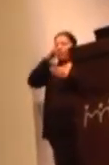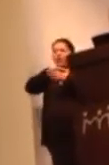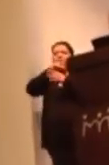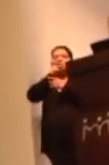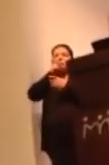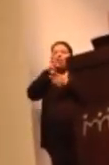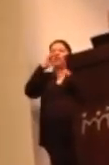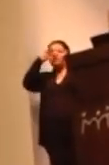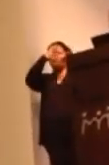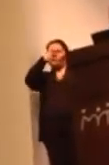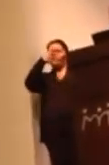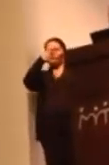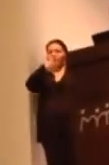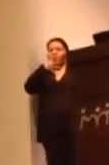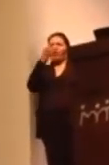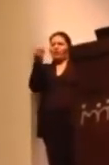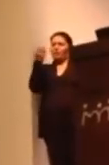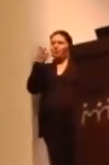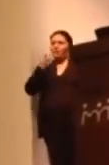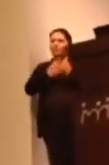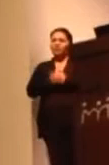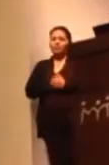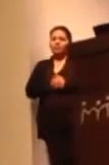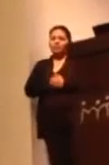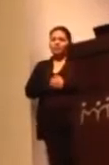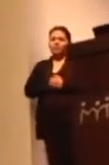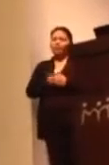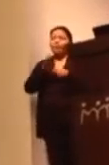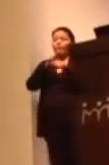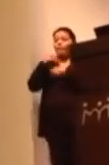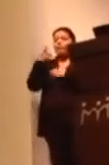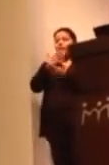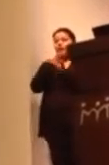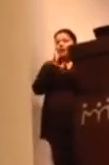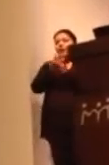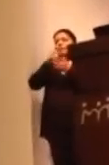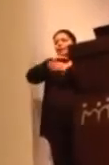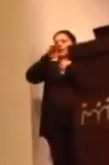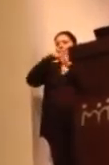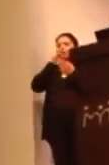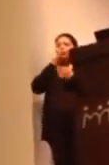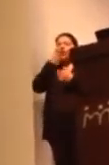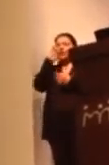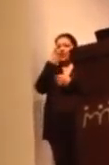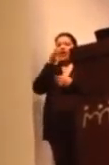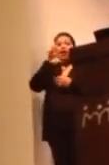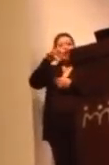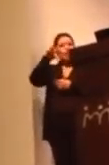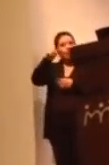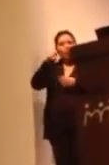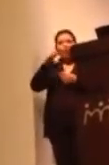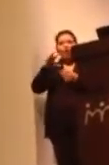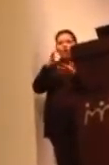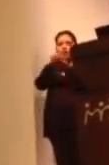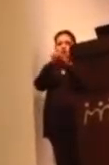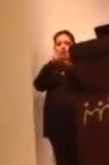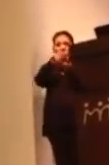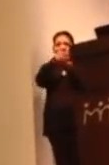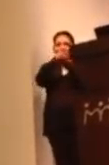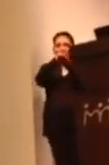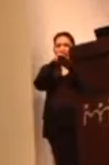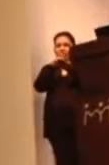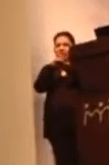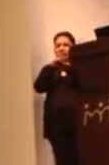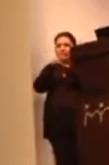mundo ya me regañó. Porque además de todo, cuando tú le dices, a un niño, no tomes esa taza, el niño se quedó con